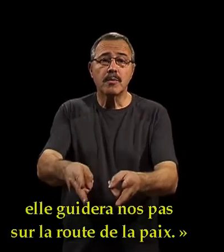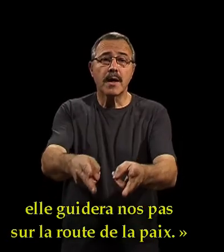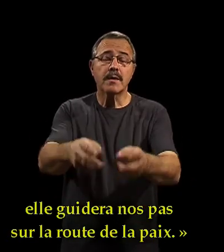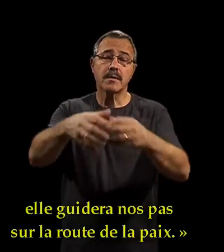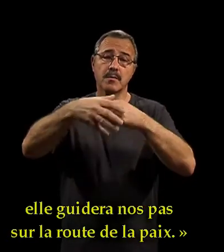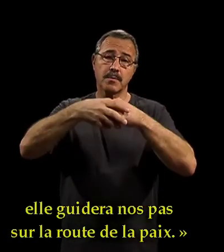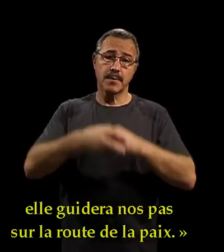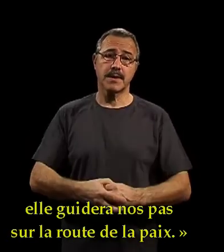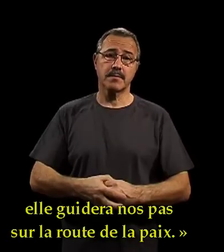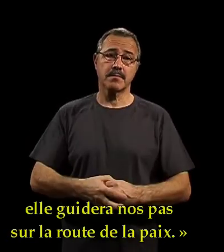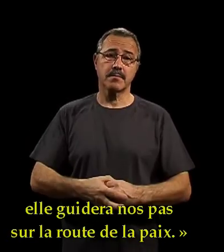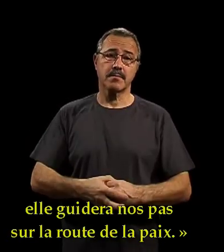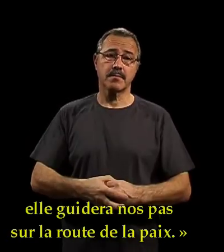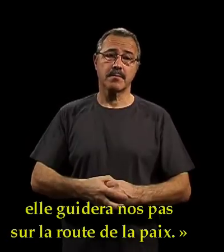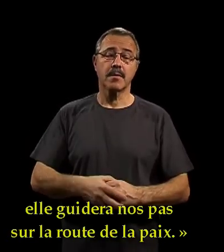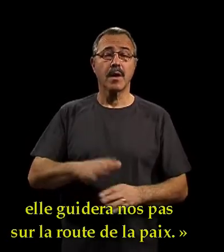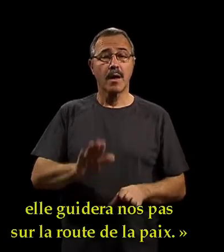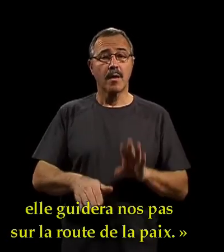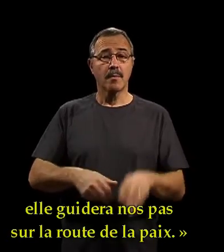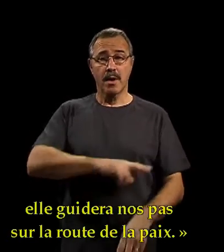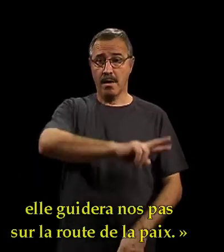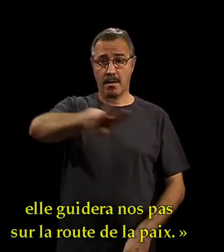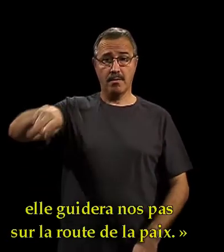Elle guidera nos pas sur la route de la paix.